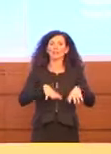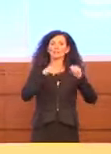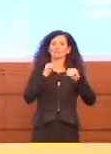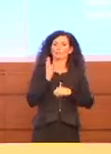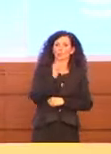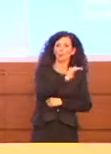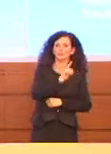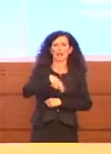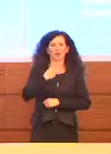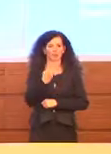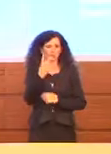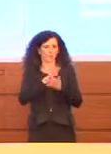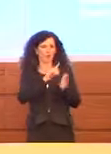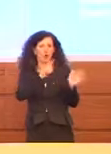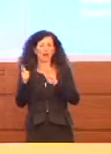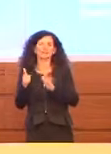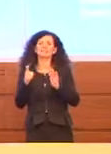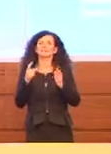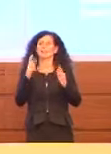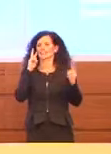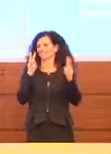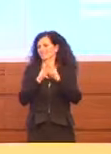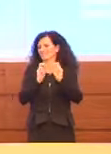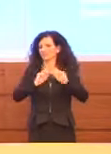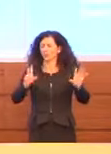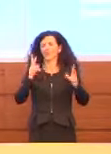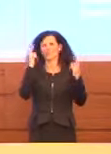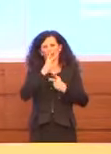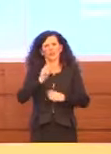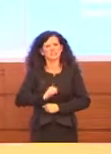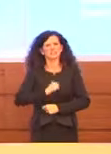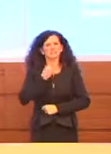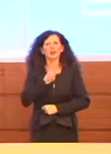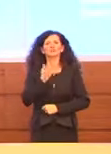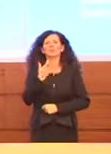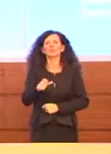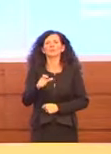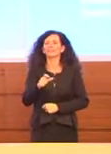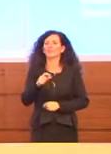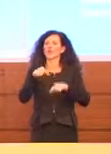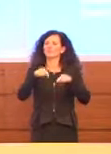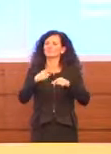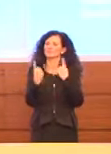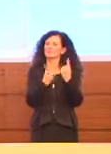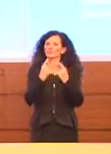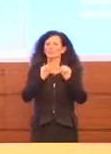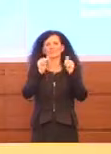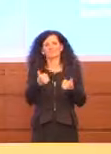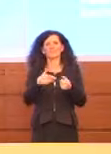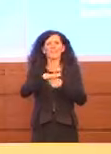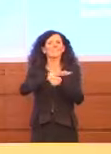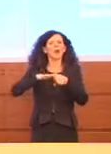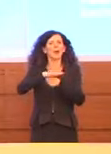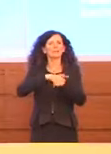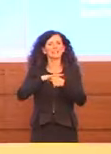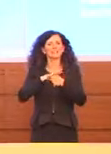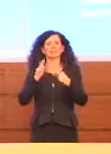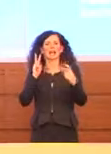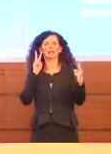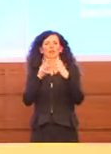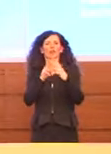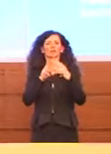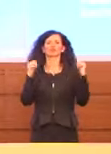e questo mi dispiace un po perché era diventata una cosa molto familiare con noi e con gli italiani